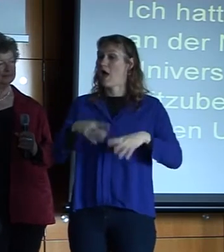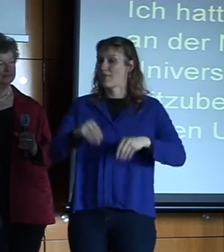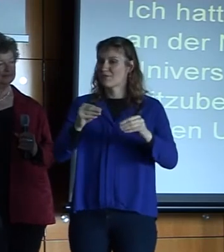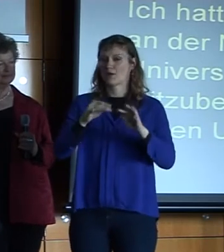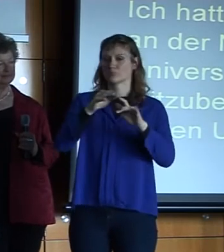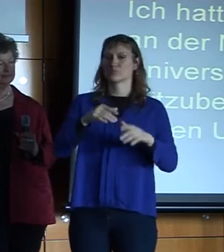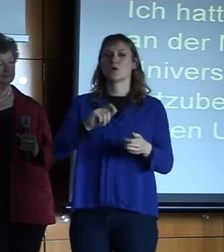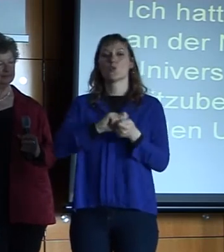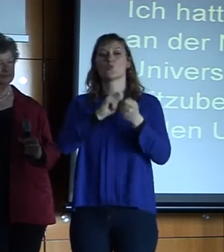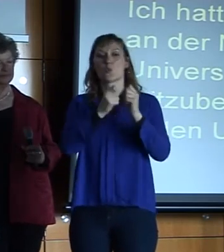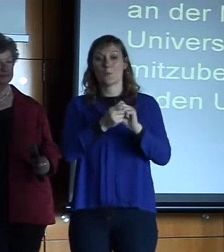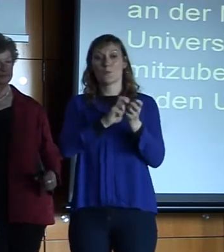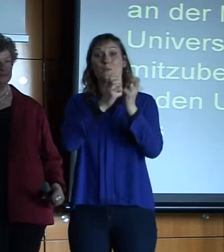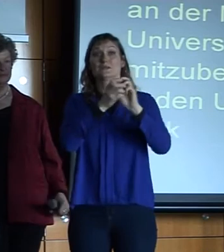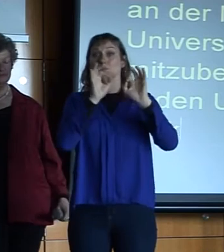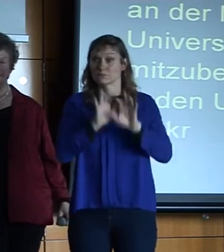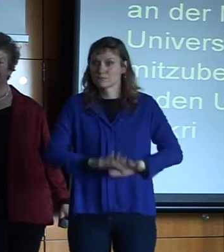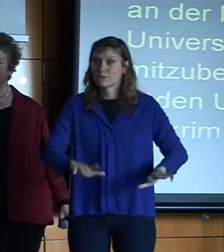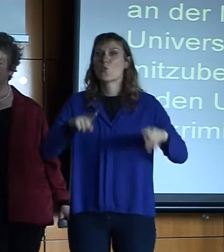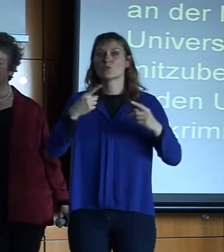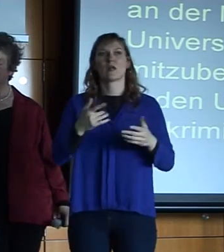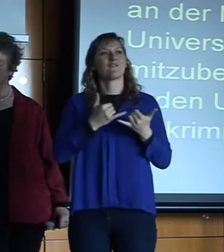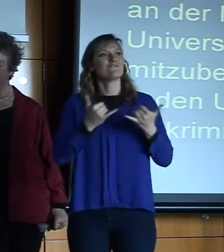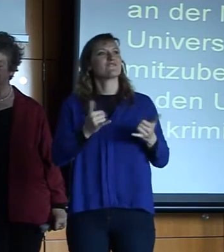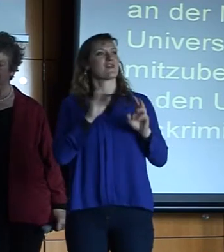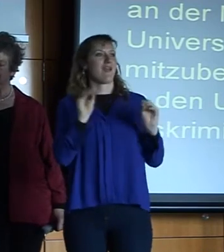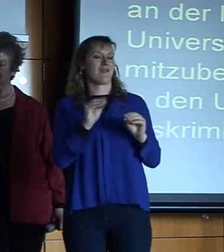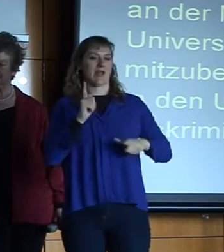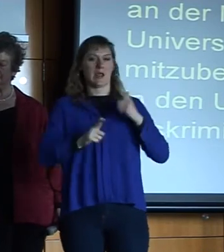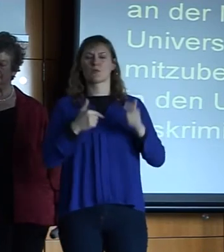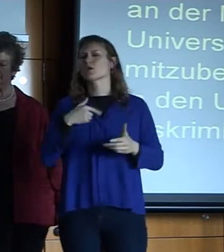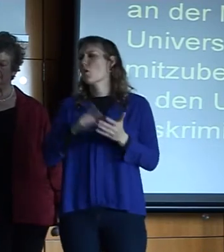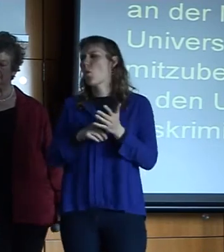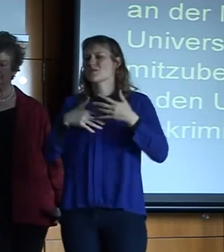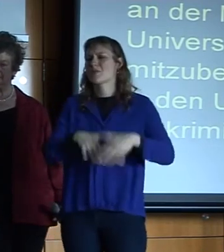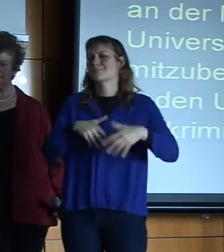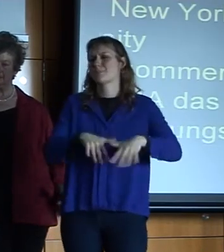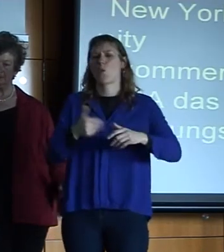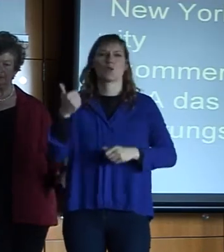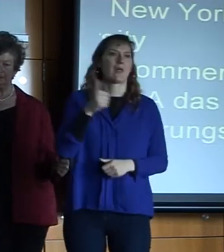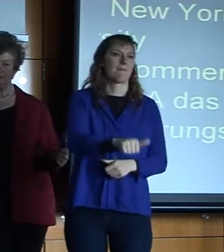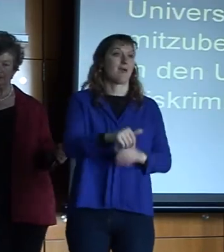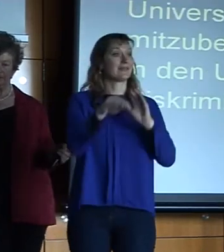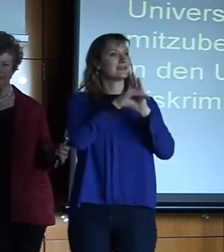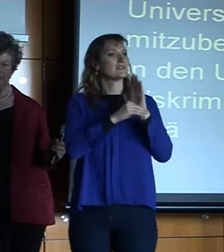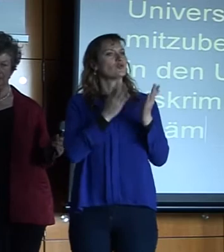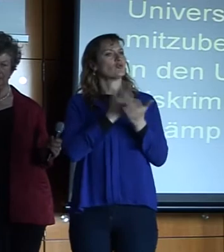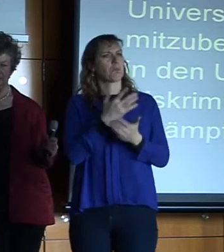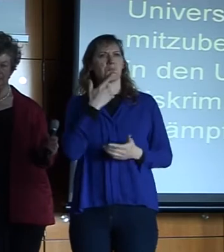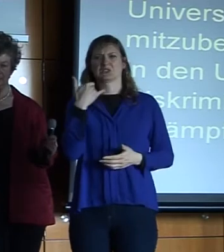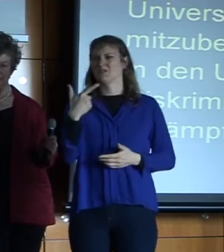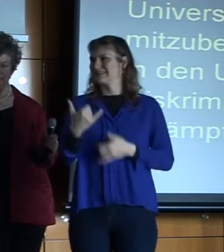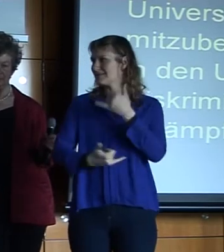umgesetzt und mit Leben erfüllt wurde. Das war sehr aufregend. Ich war bei vielen Demonstrationen dabei. Das Gesetz gibt es jetzt seit ungefähr 20